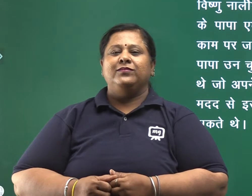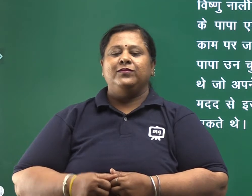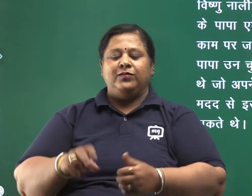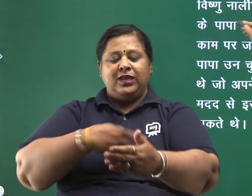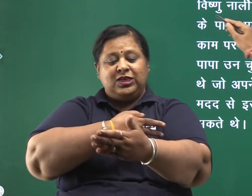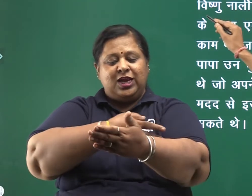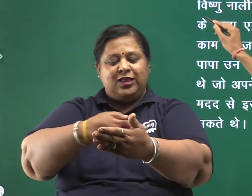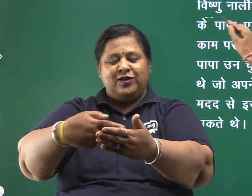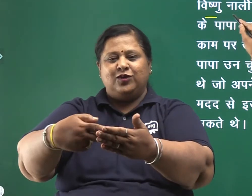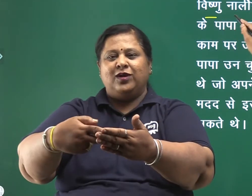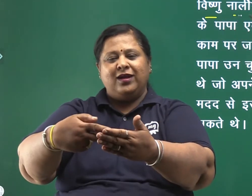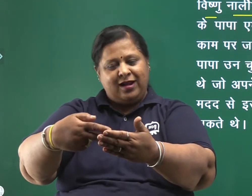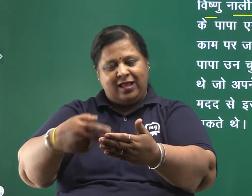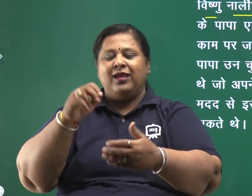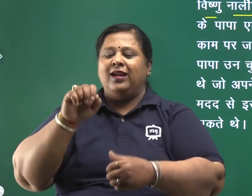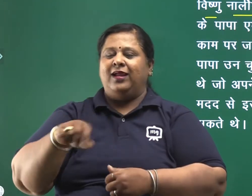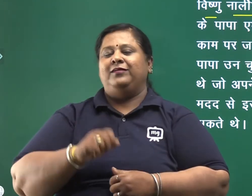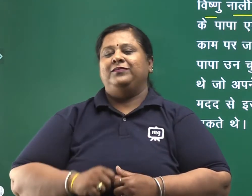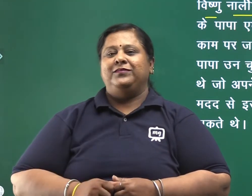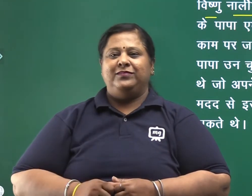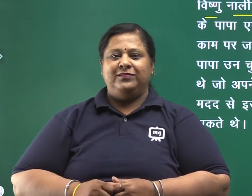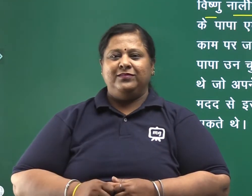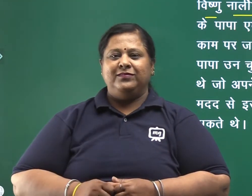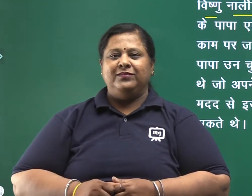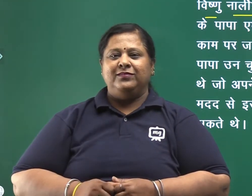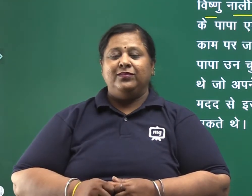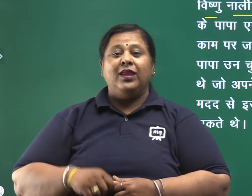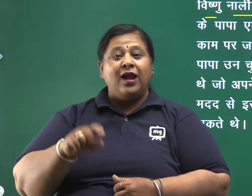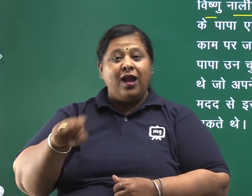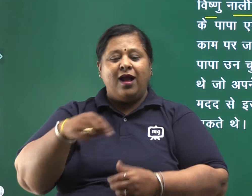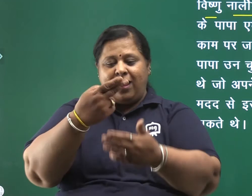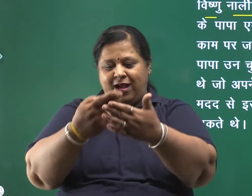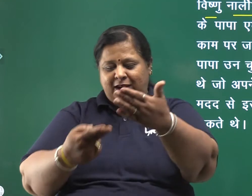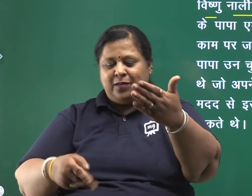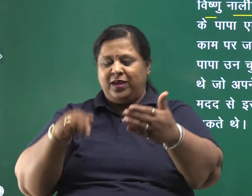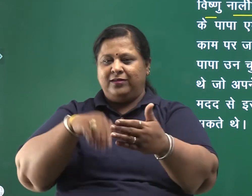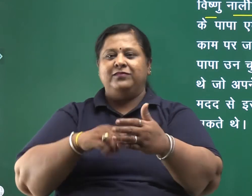जयंत विष्णु नार्लिकर हैं। कहानी में